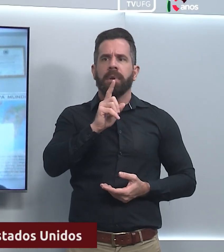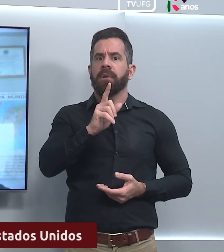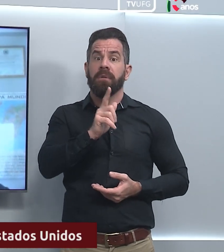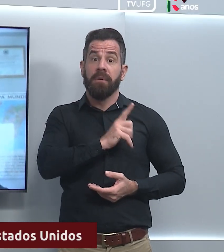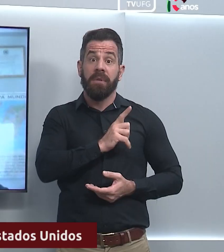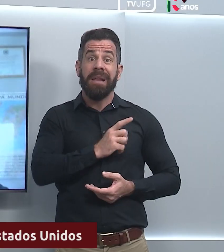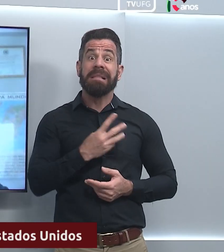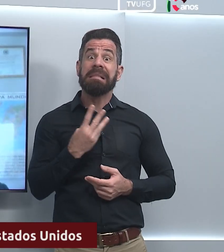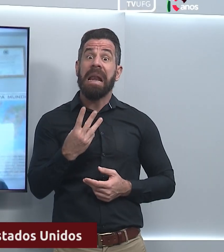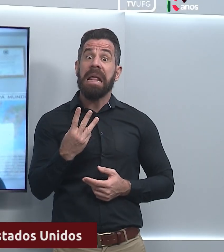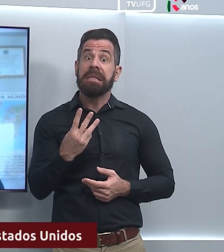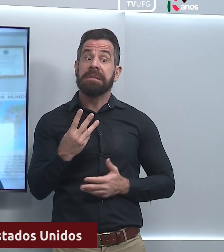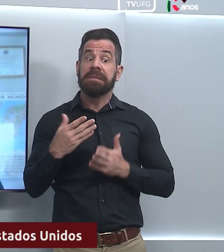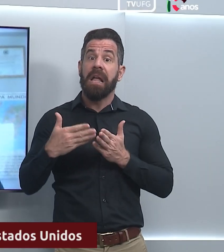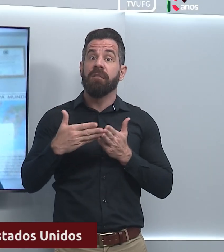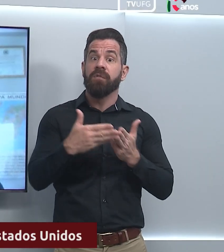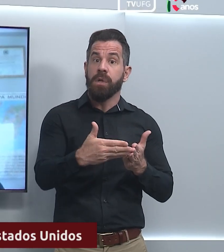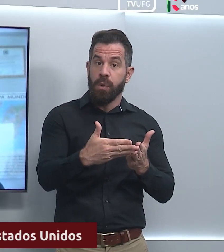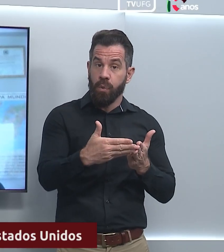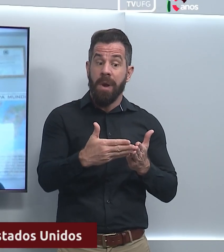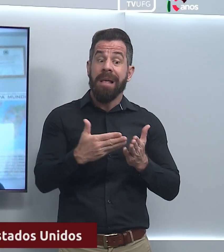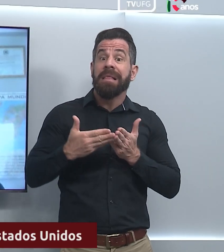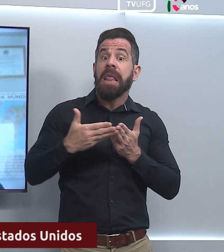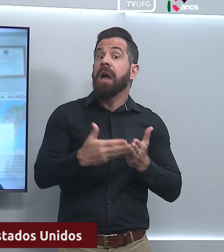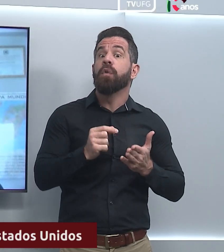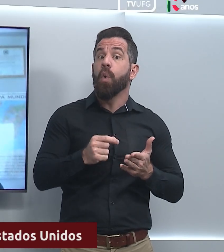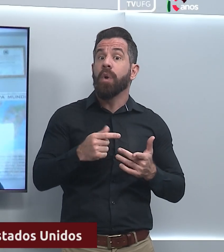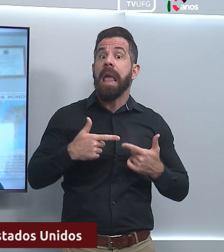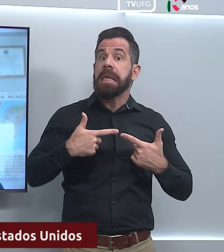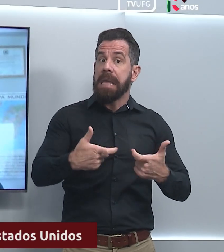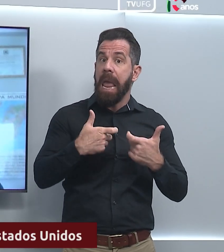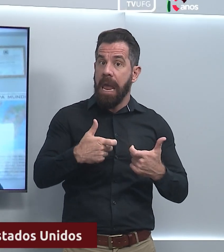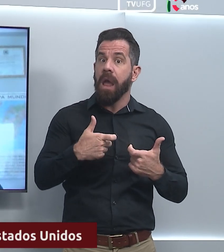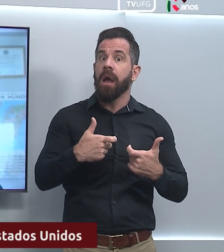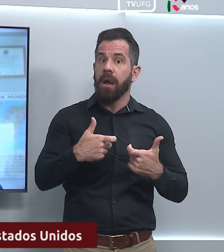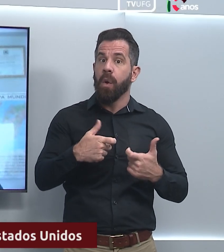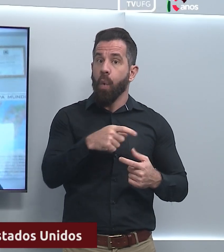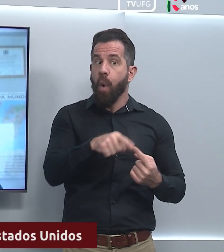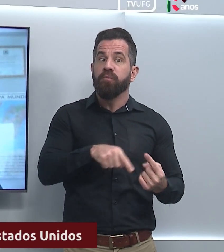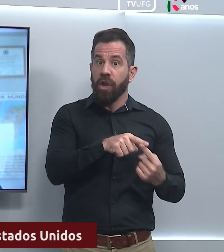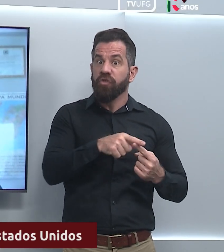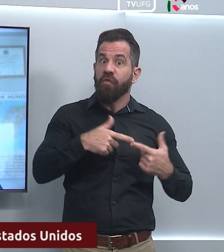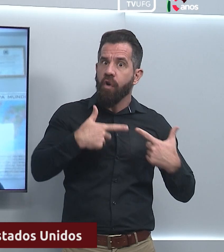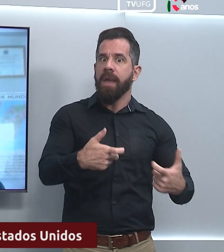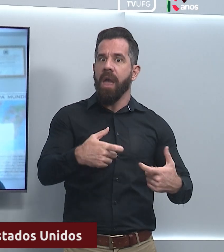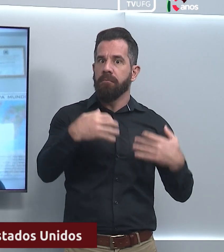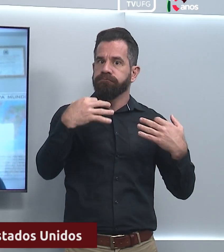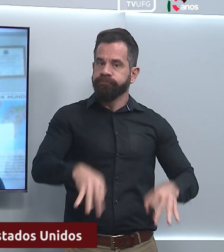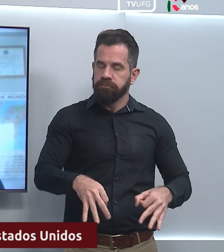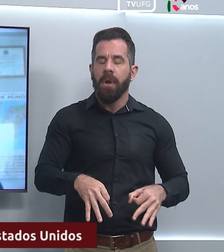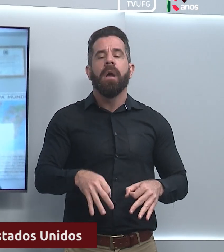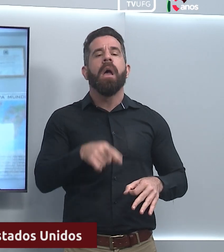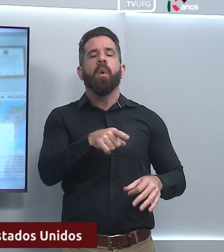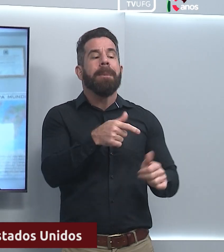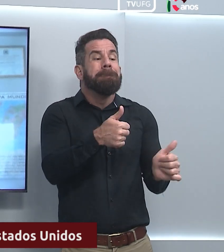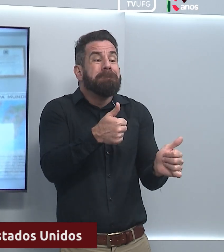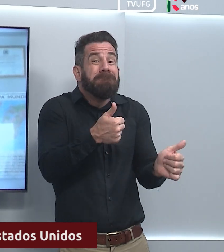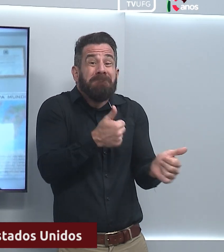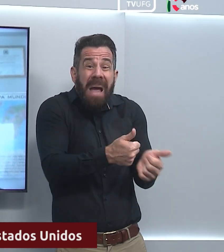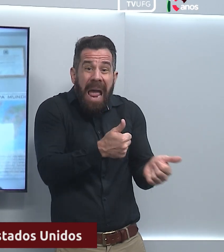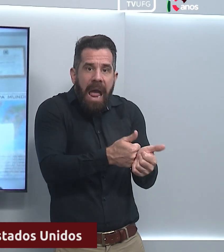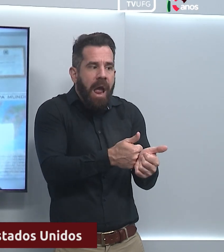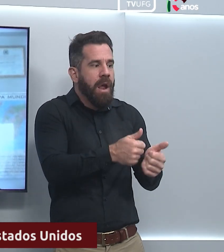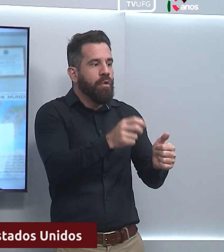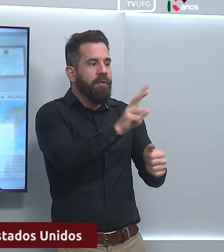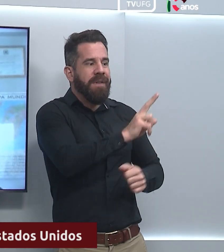grandes navios de guerra nas áreas limítrofes ao mar que dá acesso ao